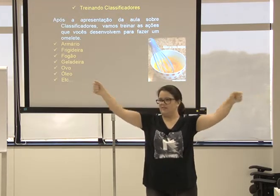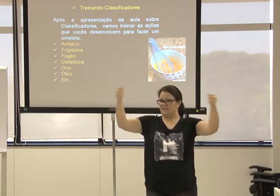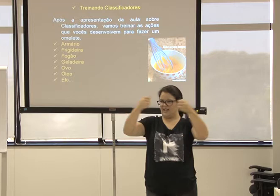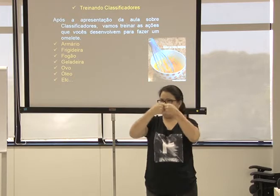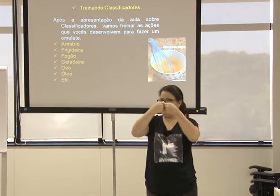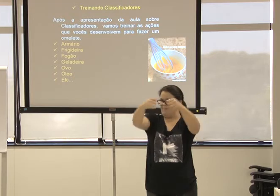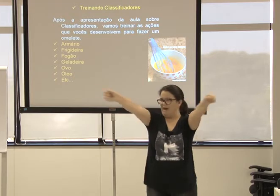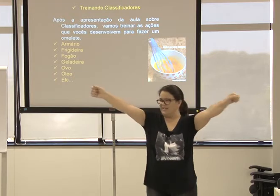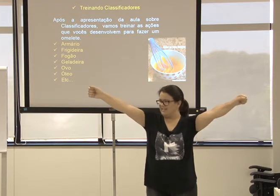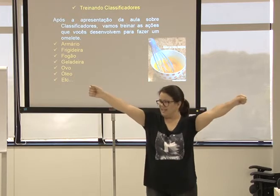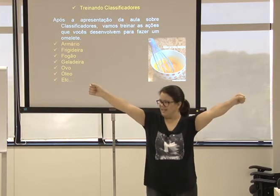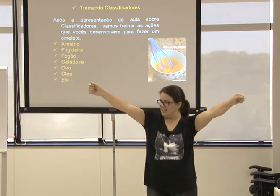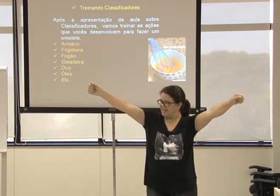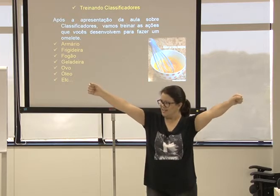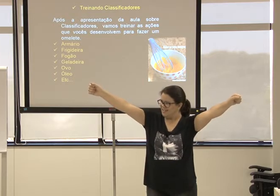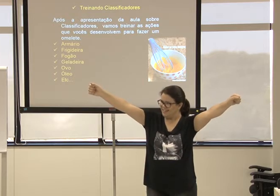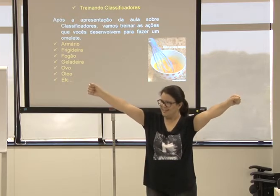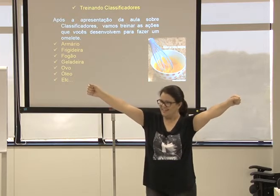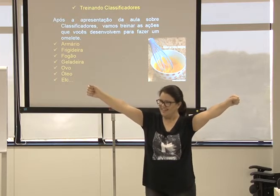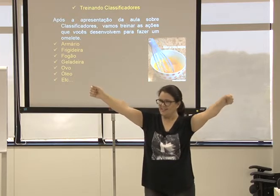Você abre o armário assim?